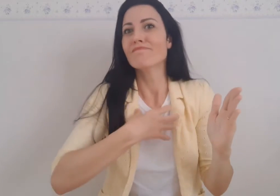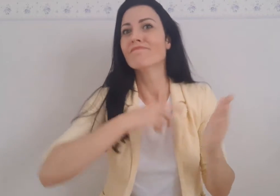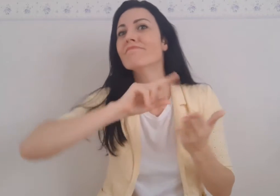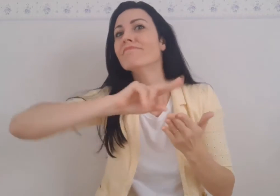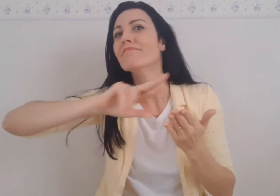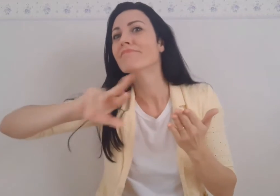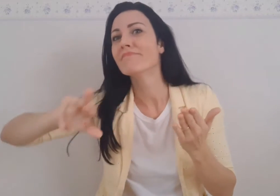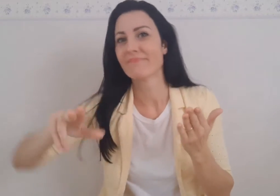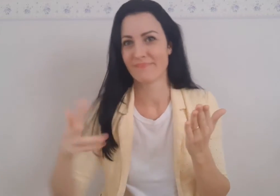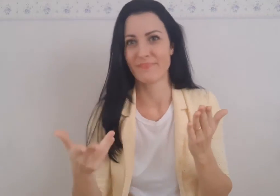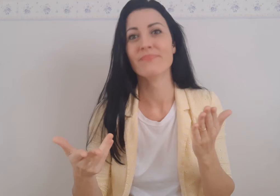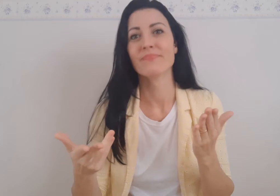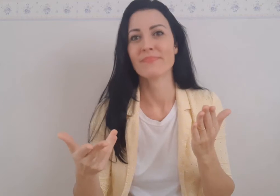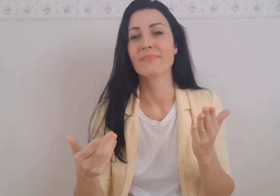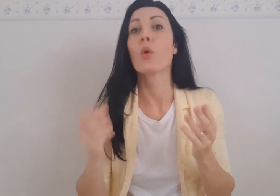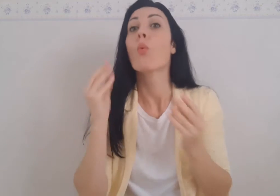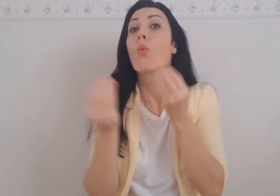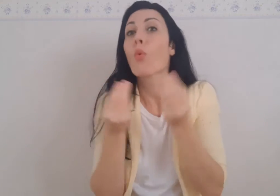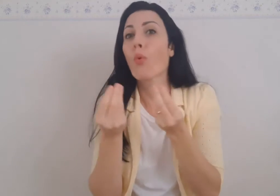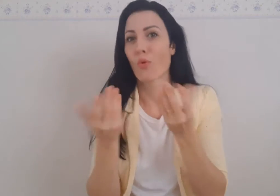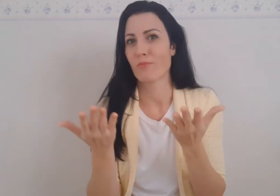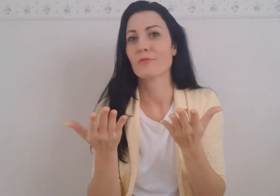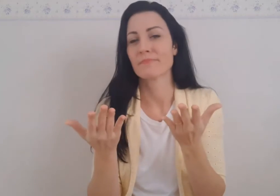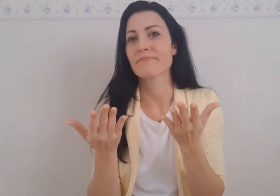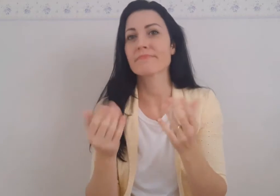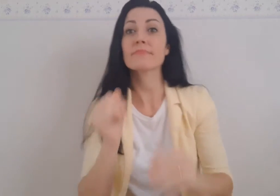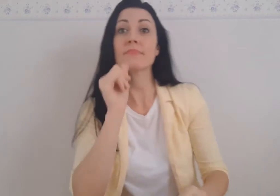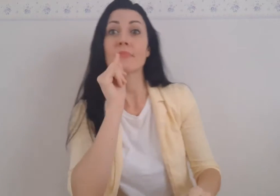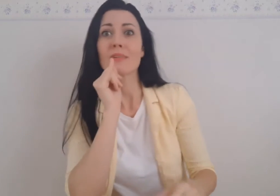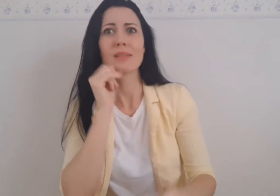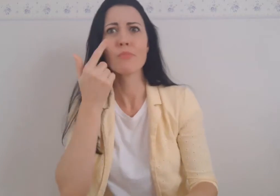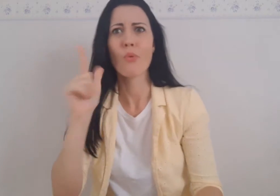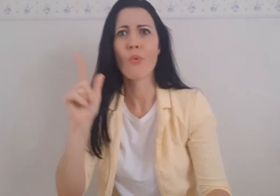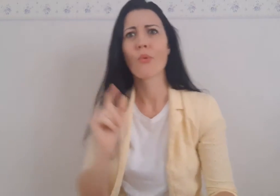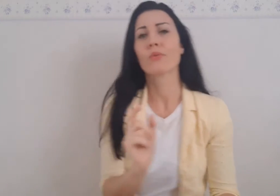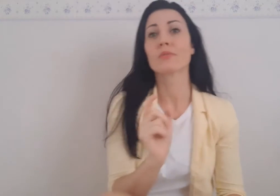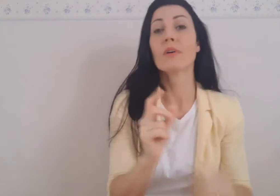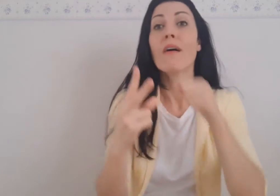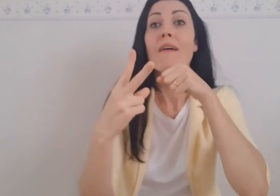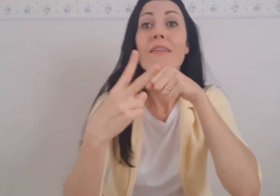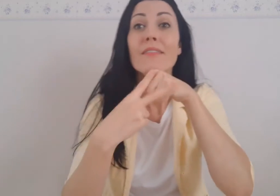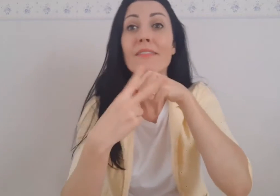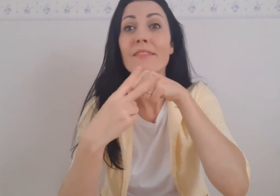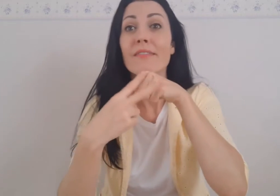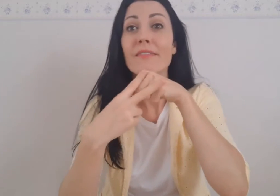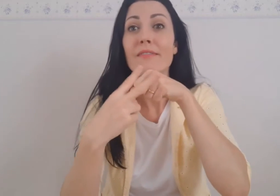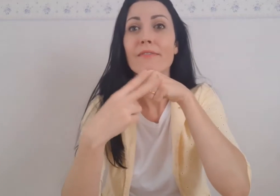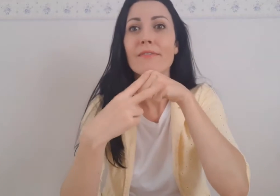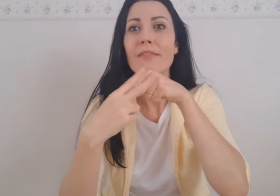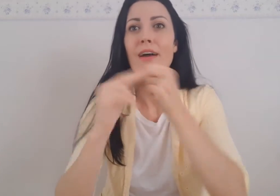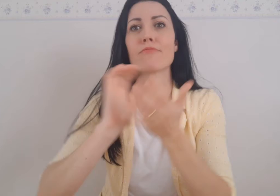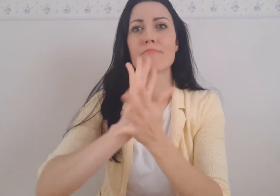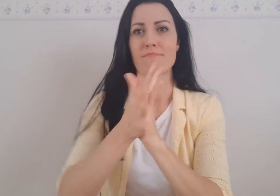Tem várias formas de como fazer. Outro exemplo é o verbo